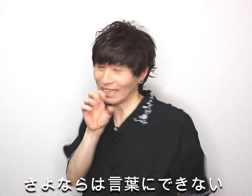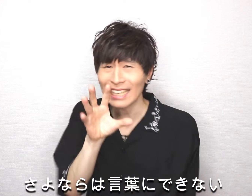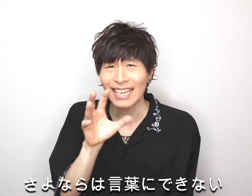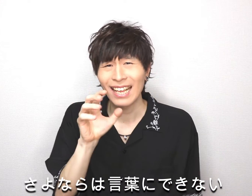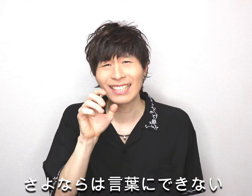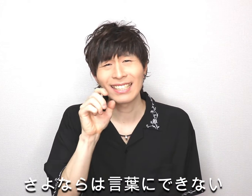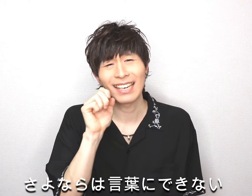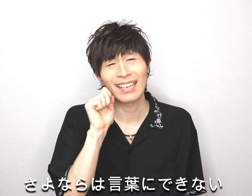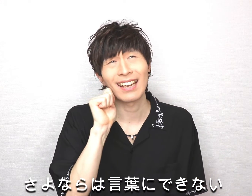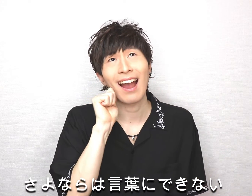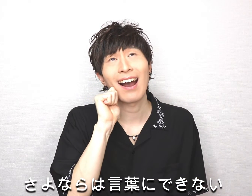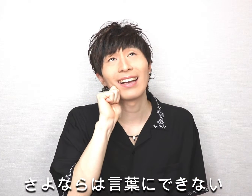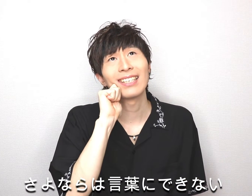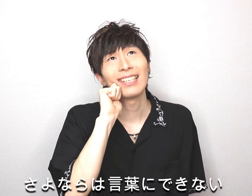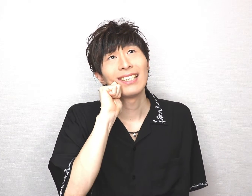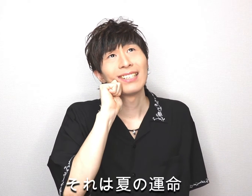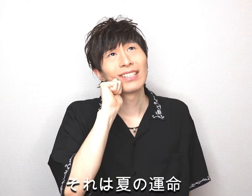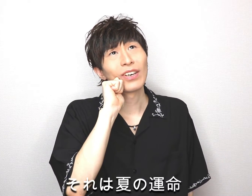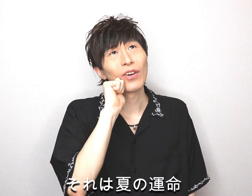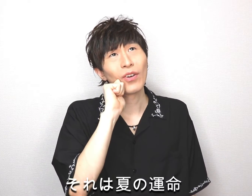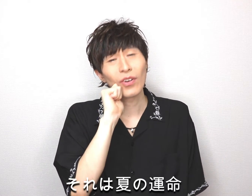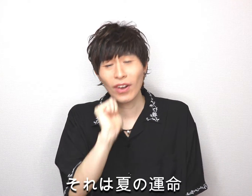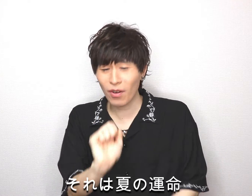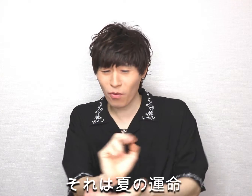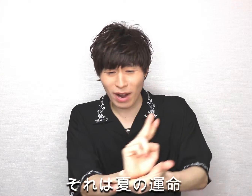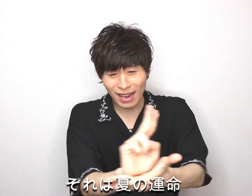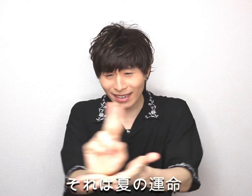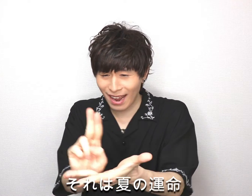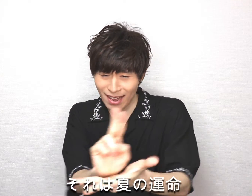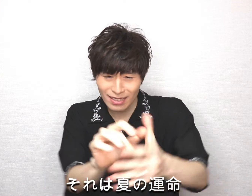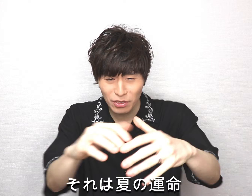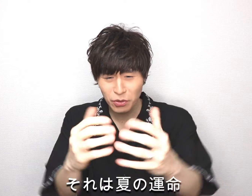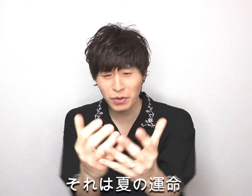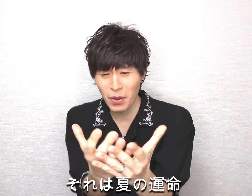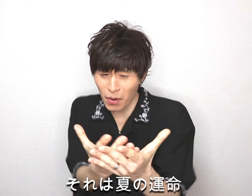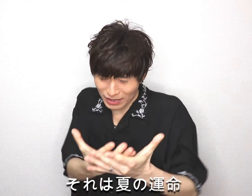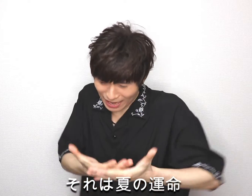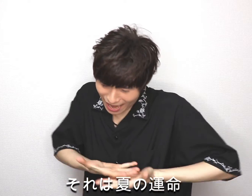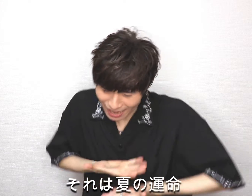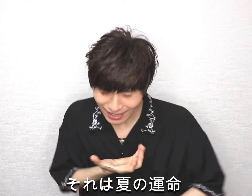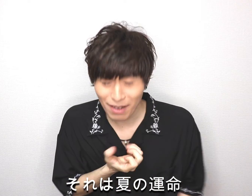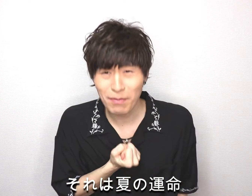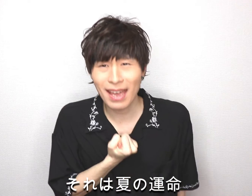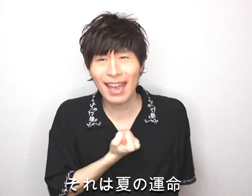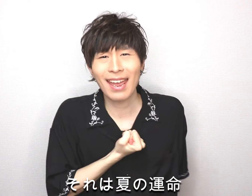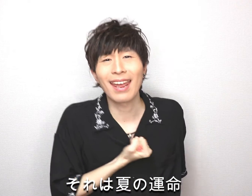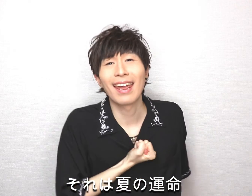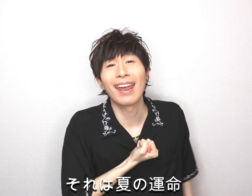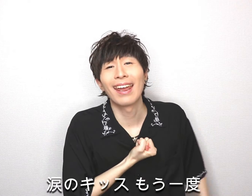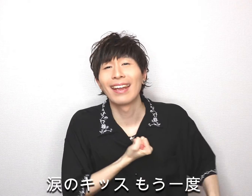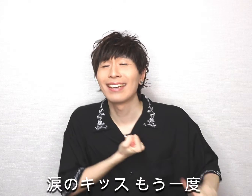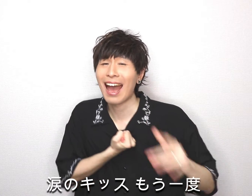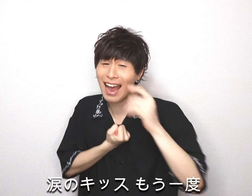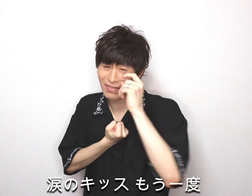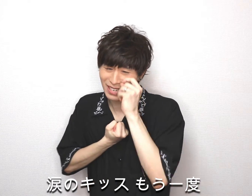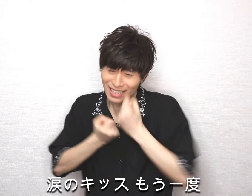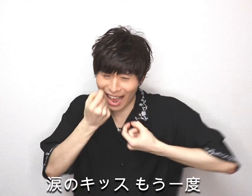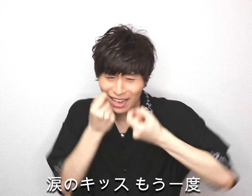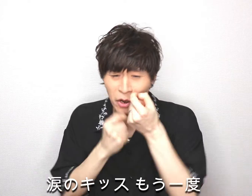にできない、それは夏の定め。涙の